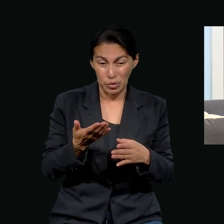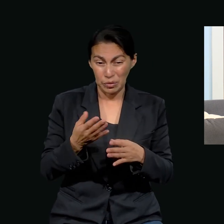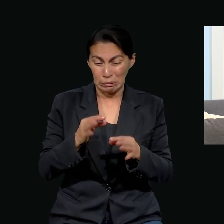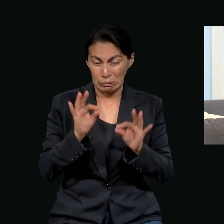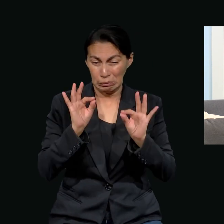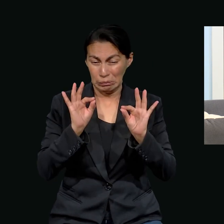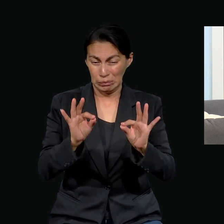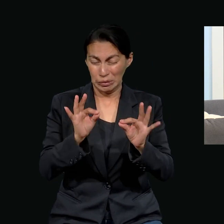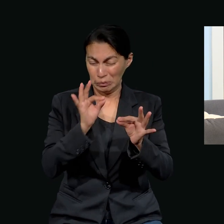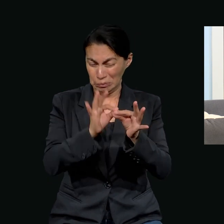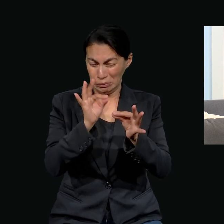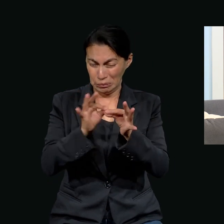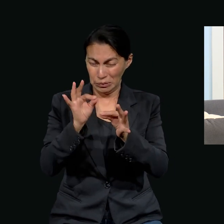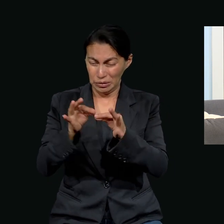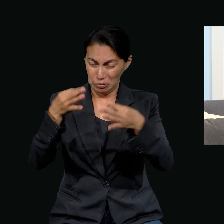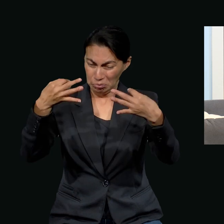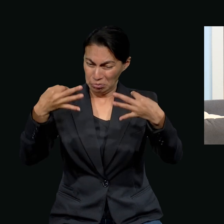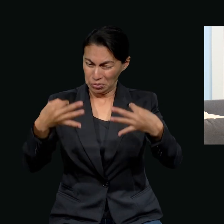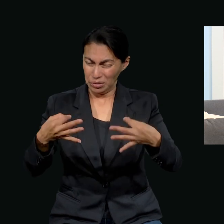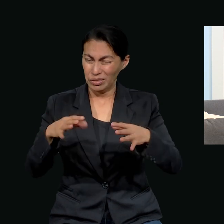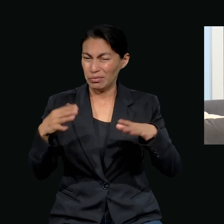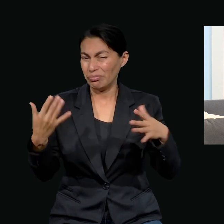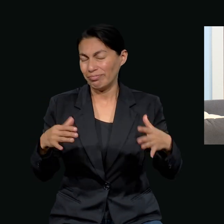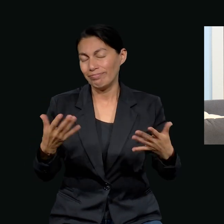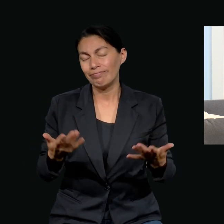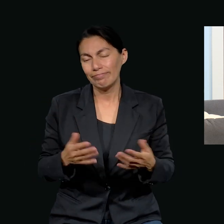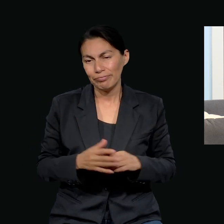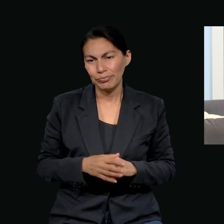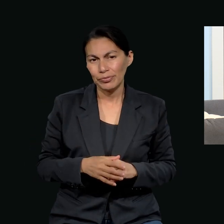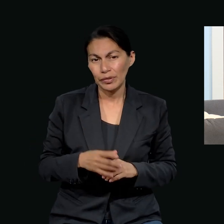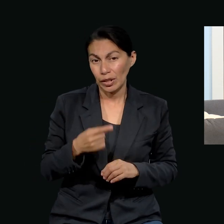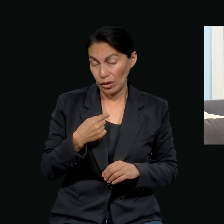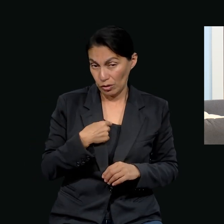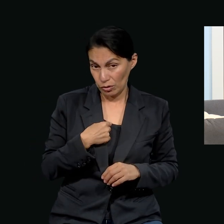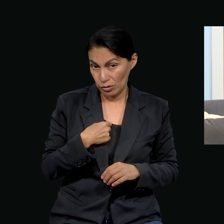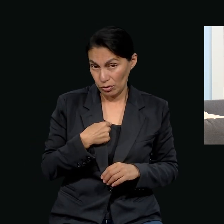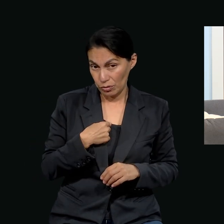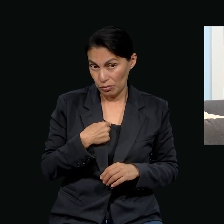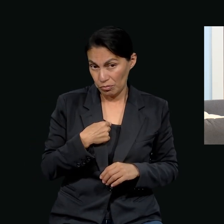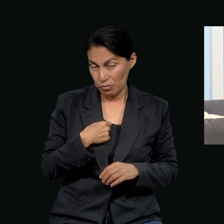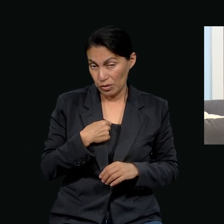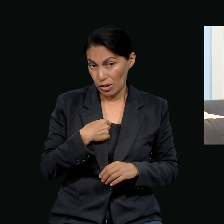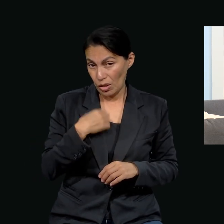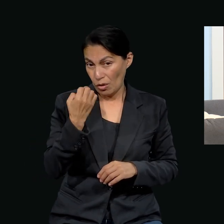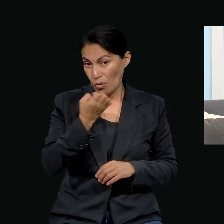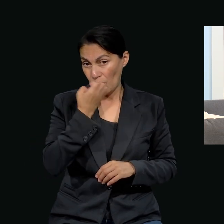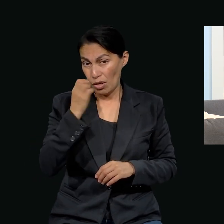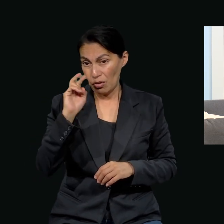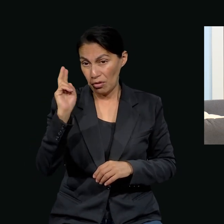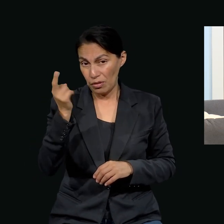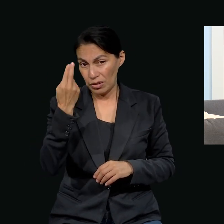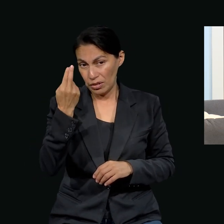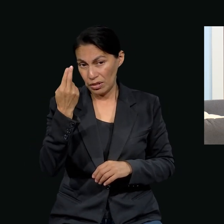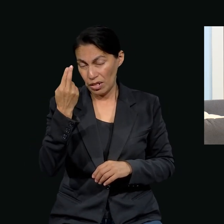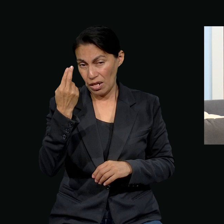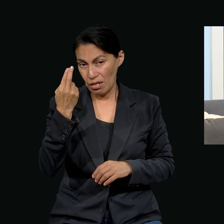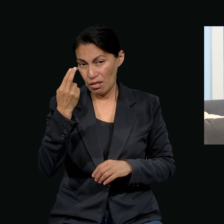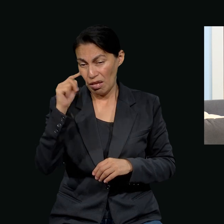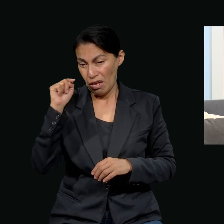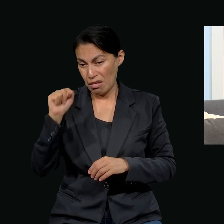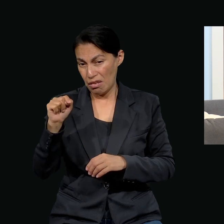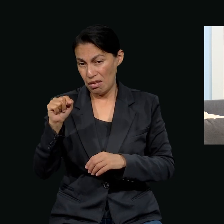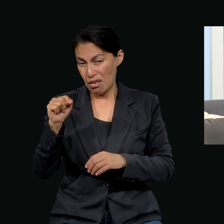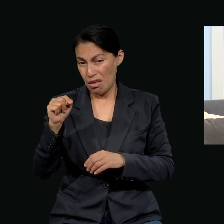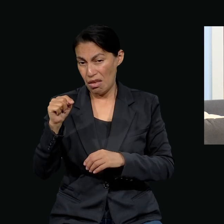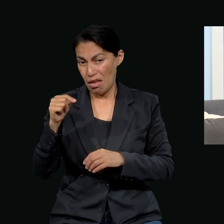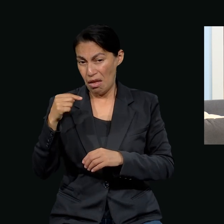fue muy radical en esa época. Y yo salí expulsado de la universidad simplemente por profesar